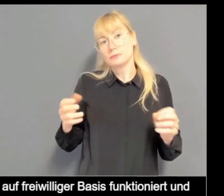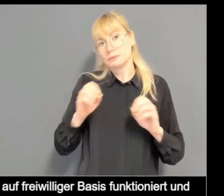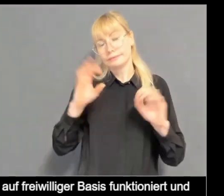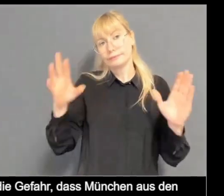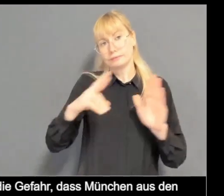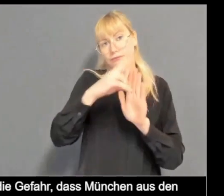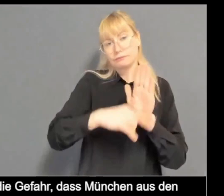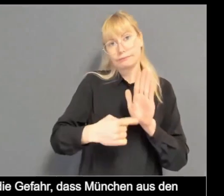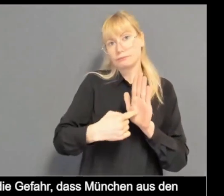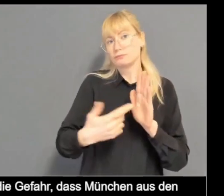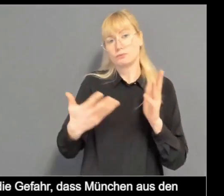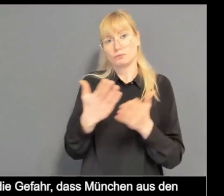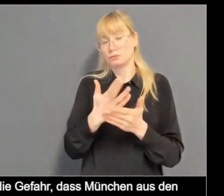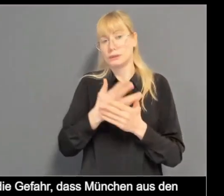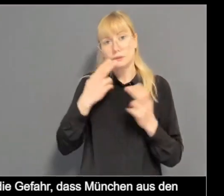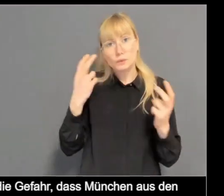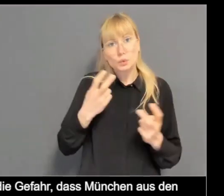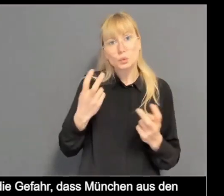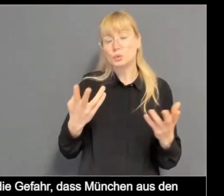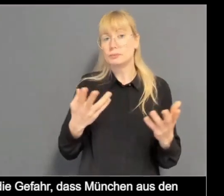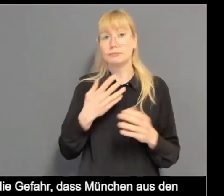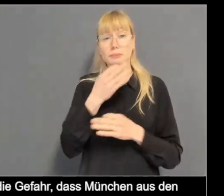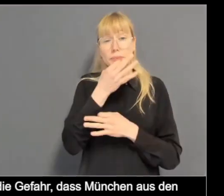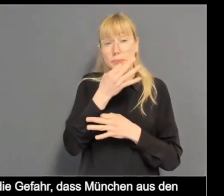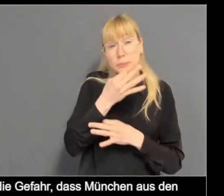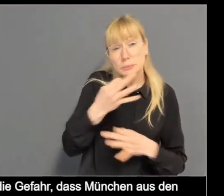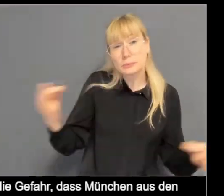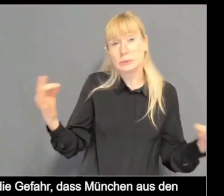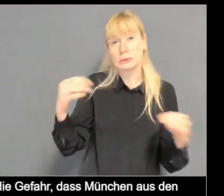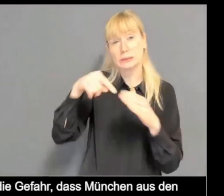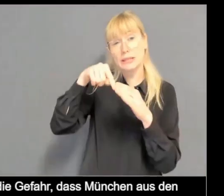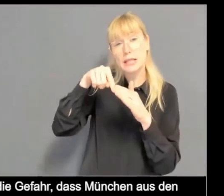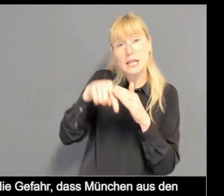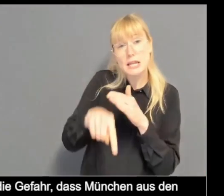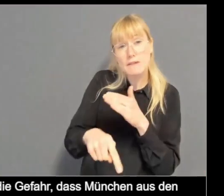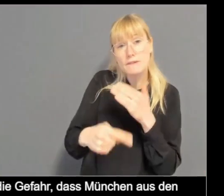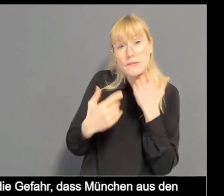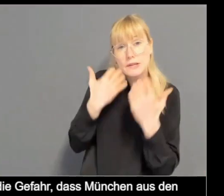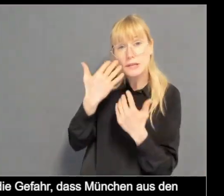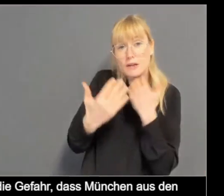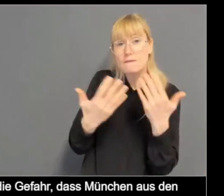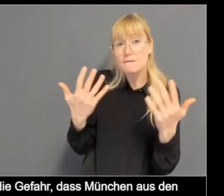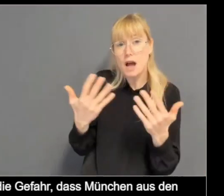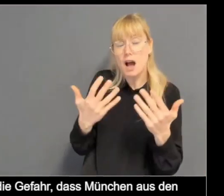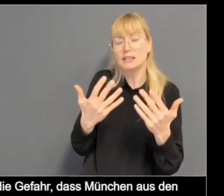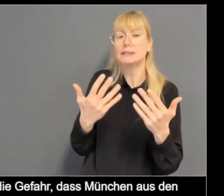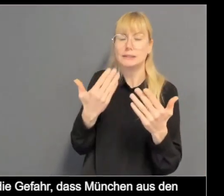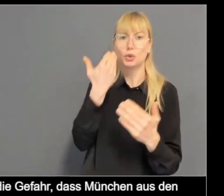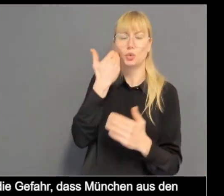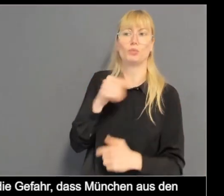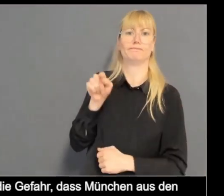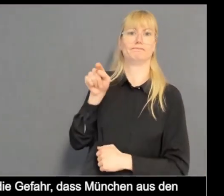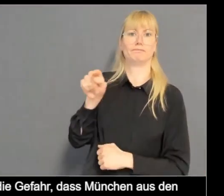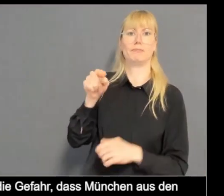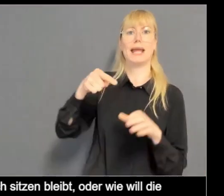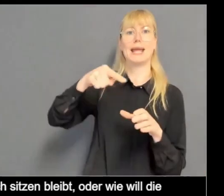versuchen, sich daran anzupassen und die notwendigen Maßnahmen zu ergreifen. Details würde ich Sie an den Innenminister verweisen. Der hat